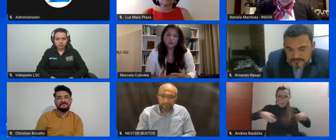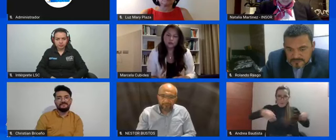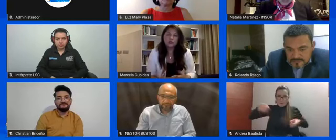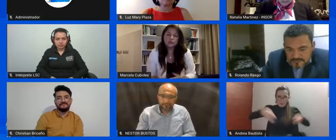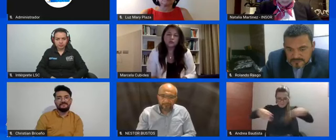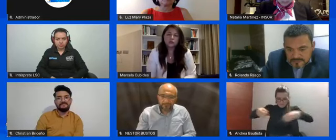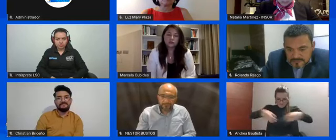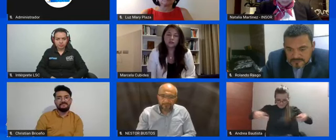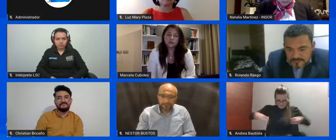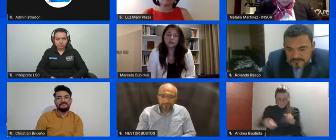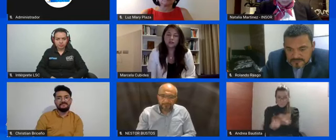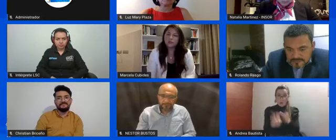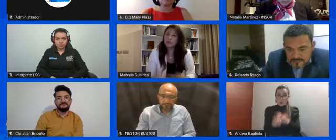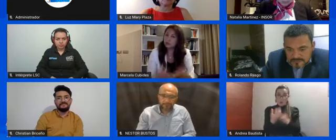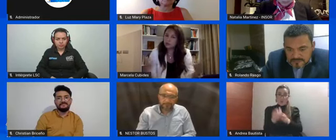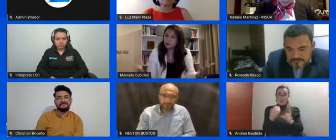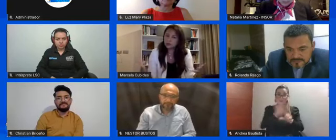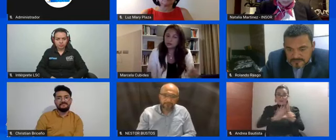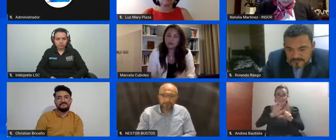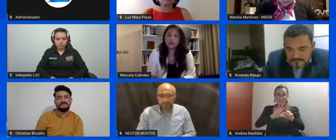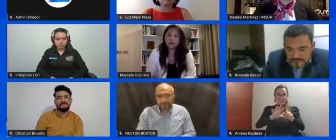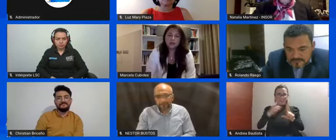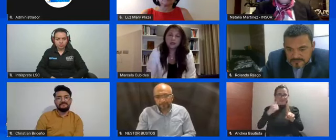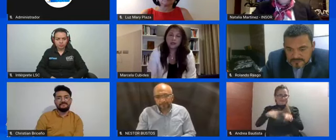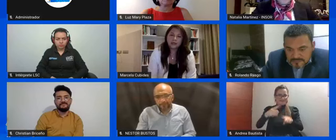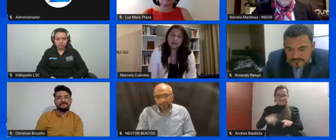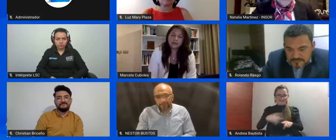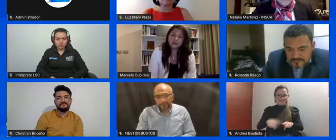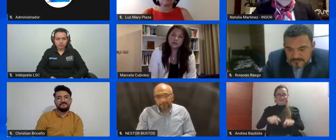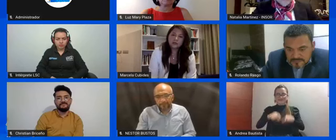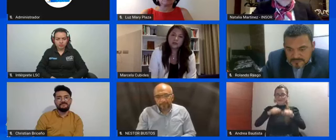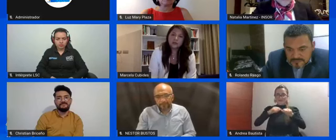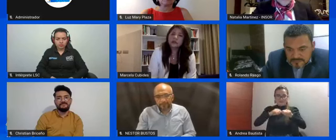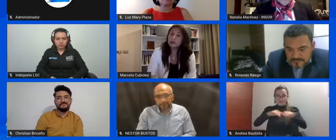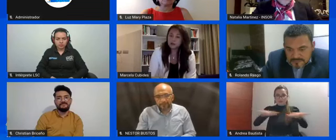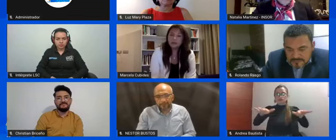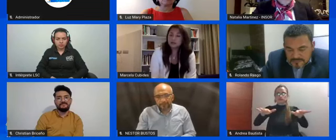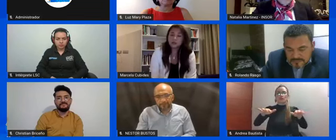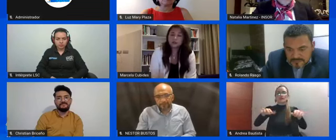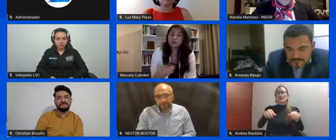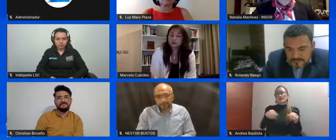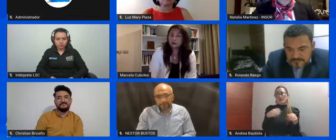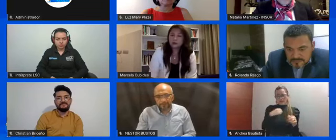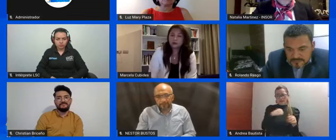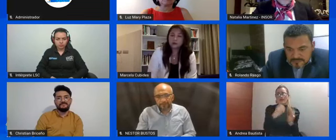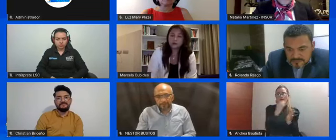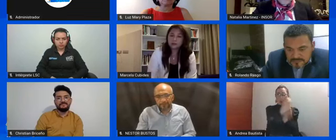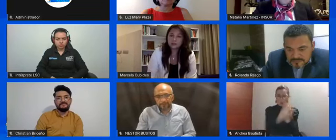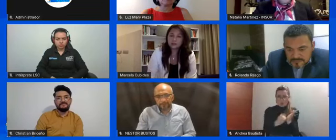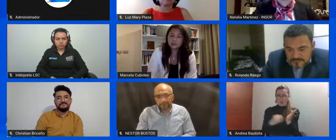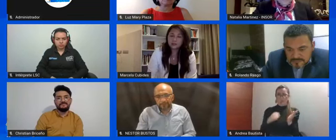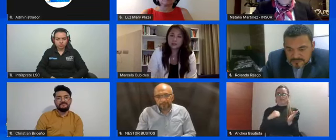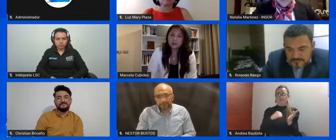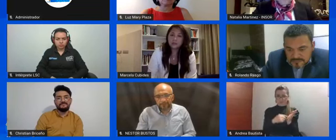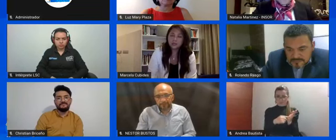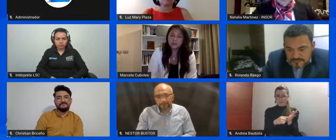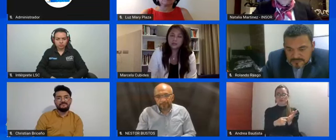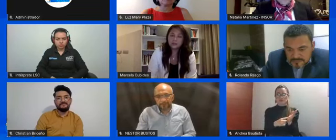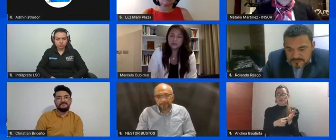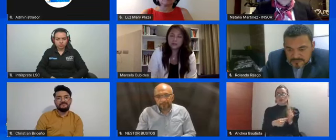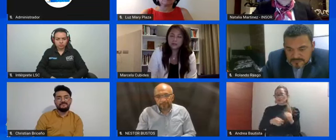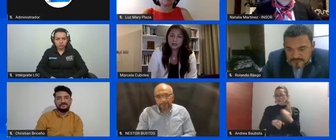a producir y producir contenidos para ponerlos en una gran malla curricular. Ahí hay un reto tecnológico todavía existente